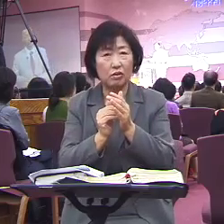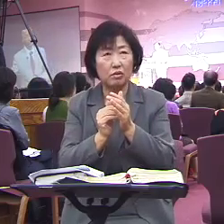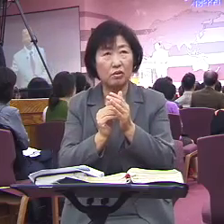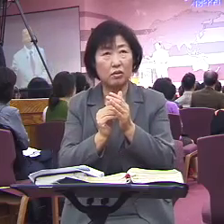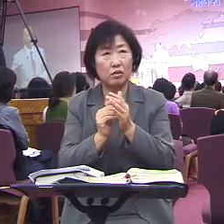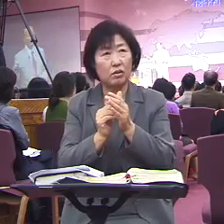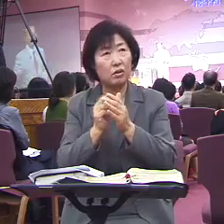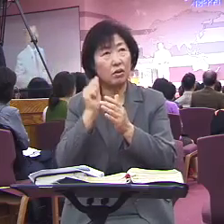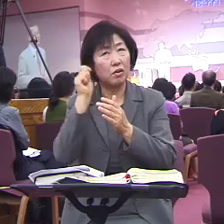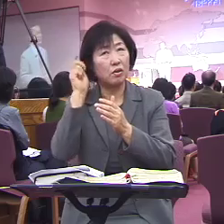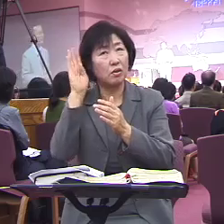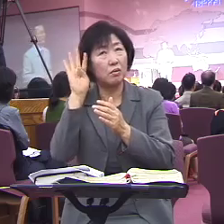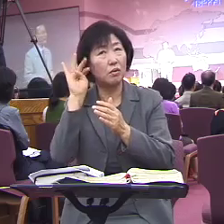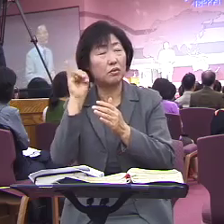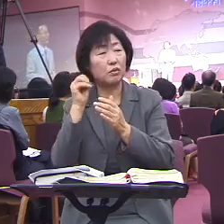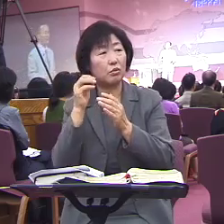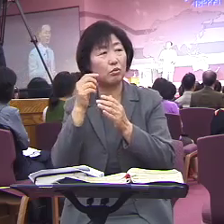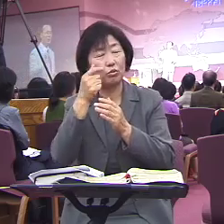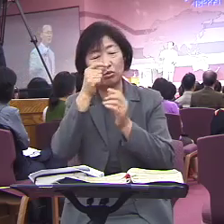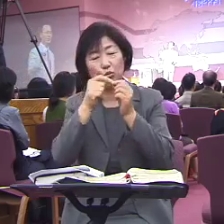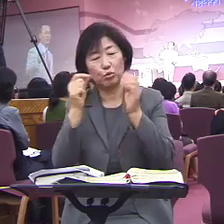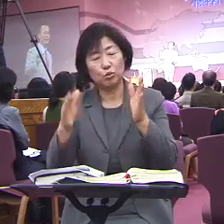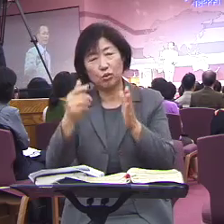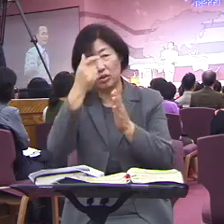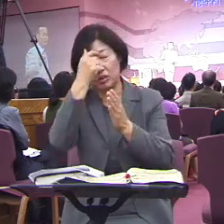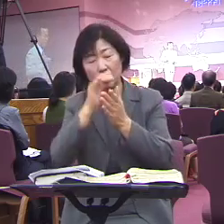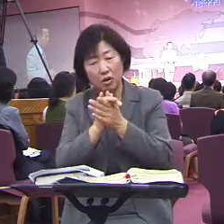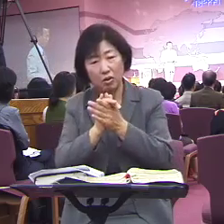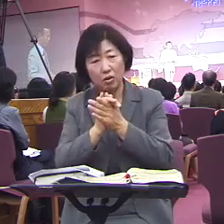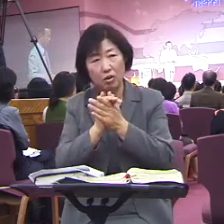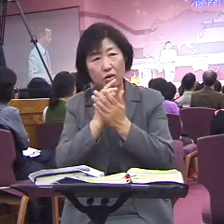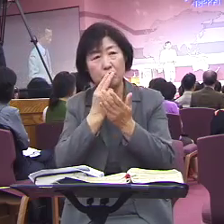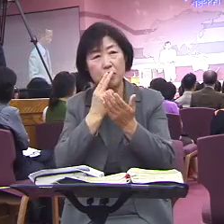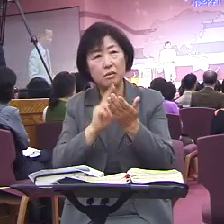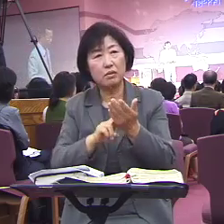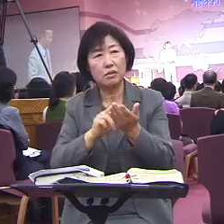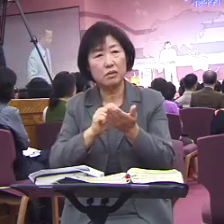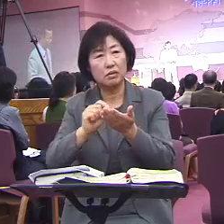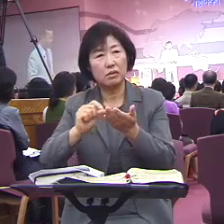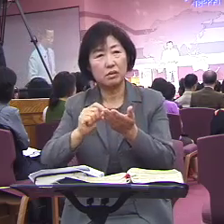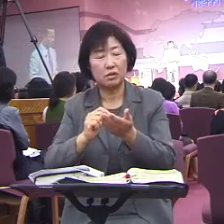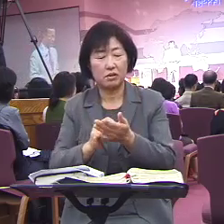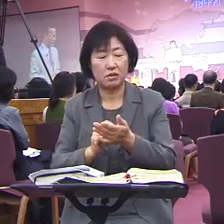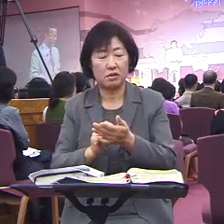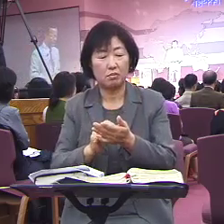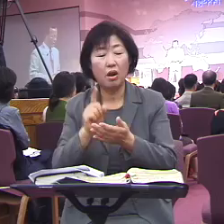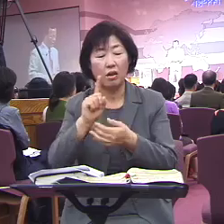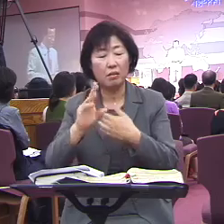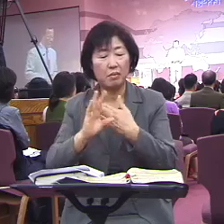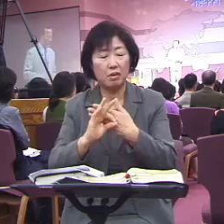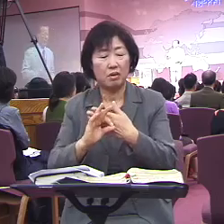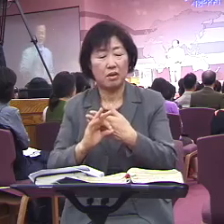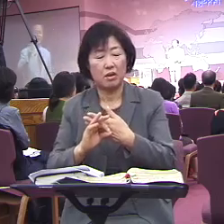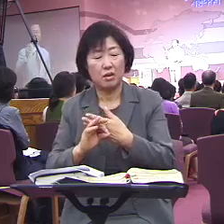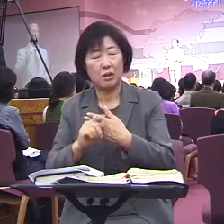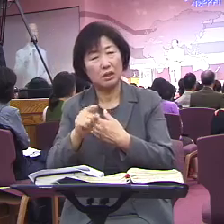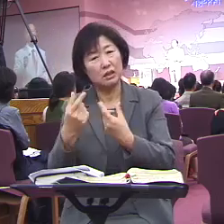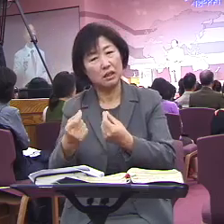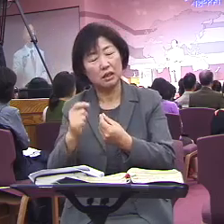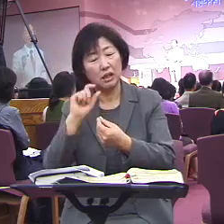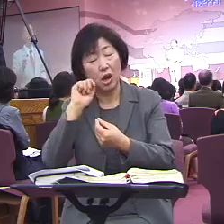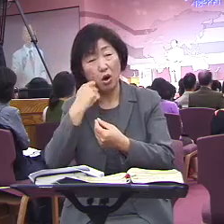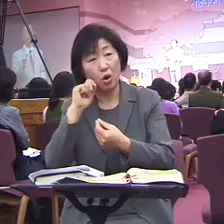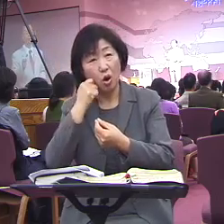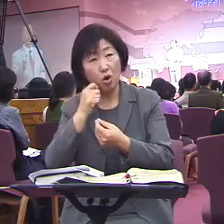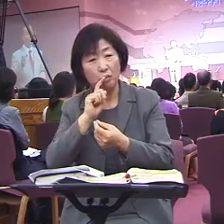저도 이제 며칠 동안 계속 기도를 하고 있었는데 편지를 썼는데 뭐라고 했냐면 그렇게